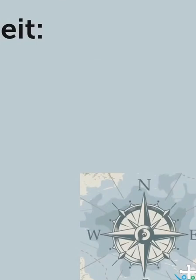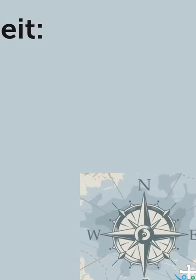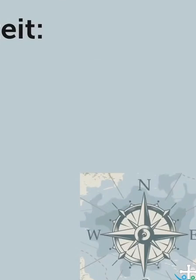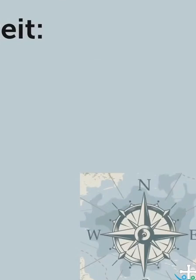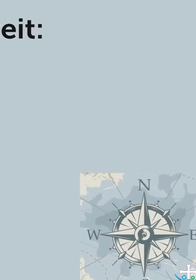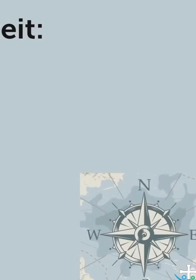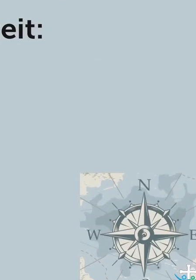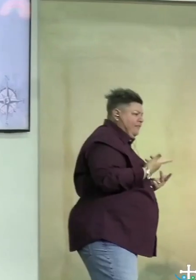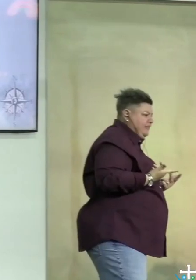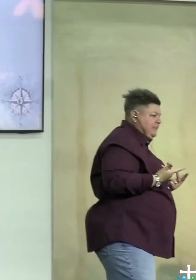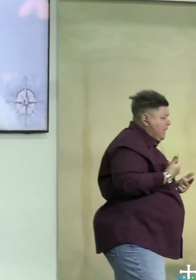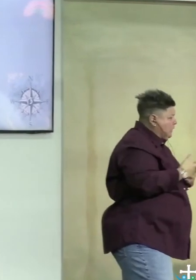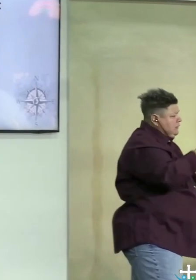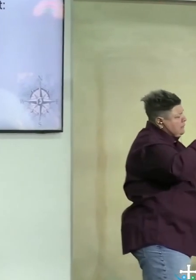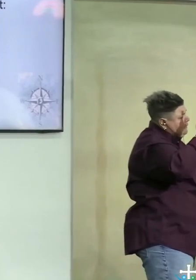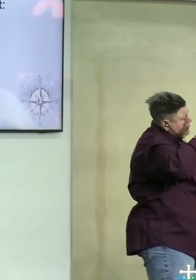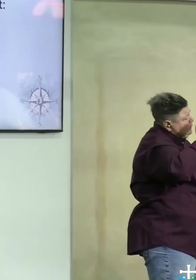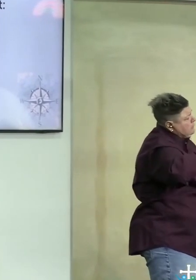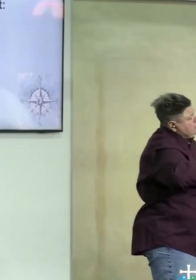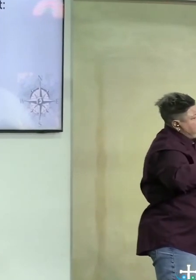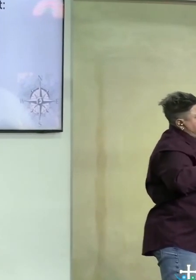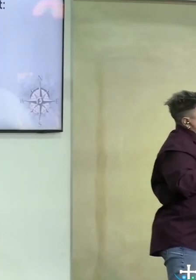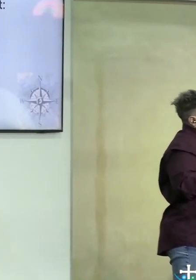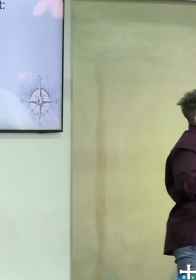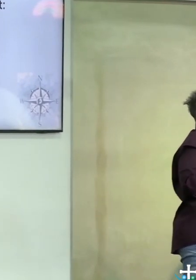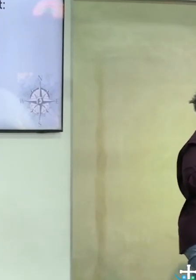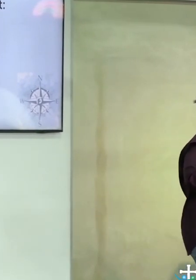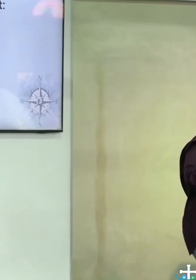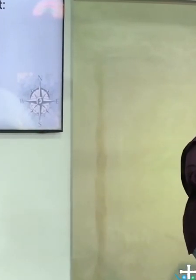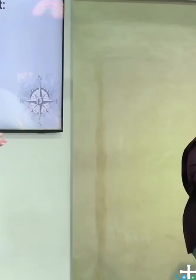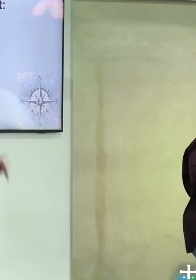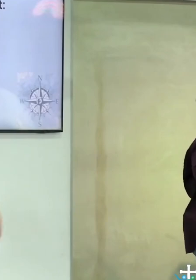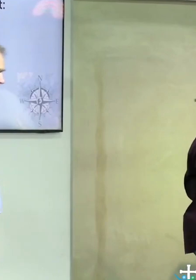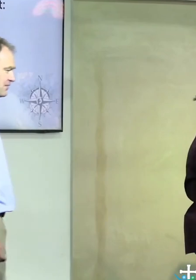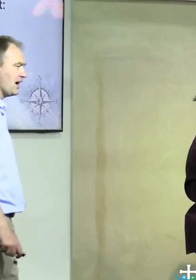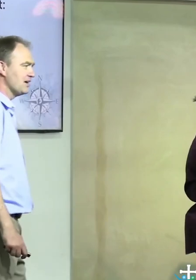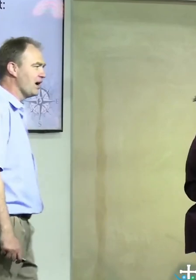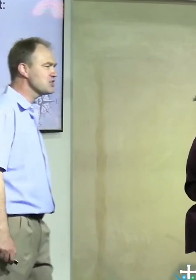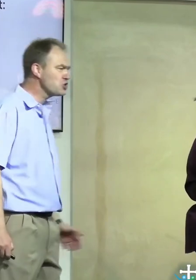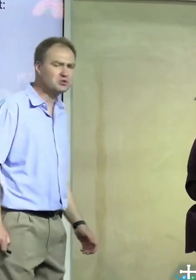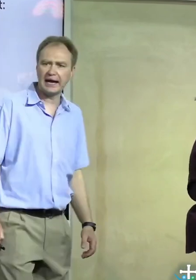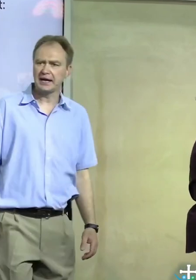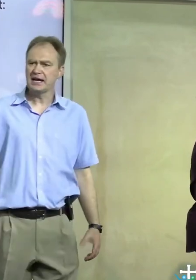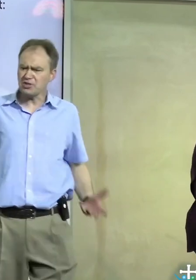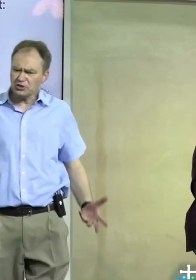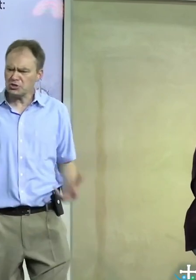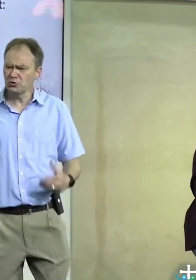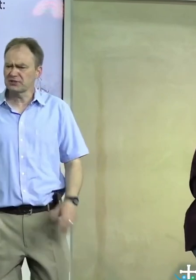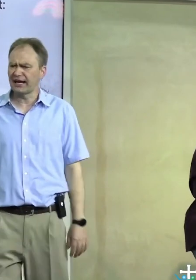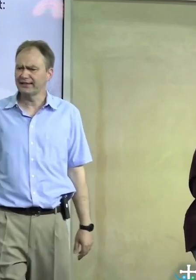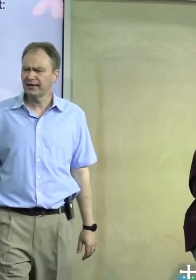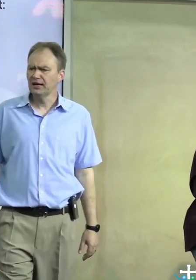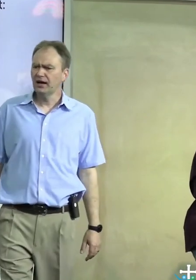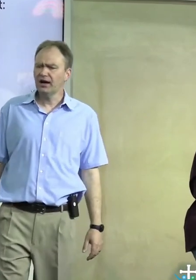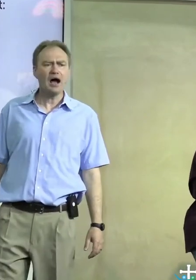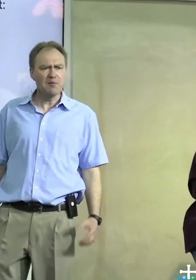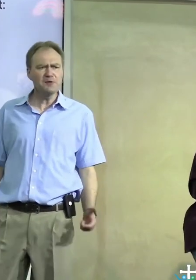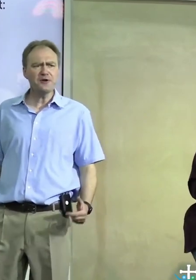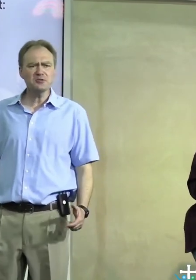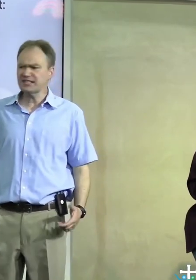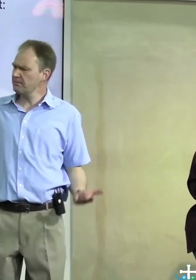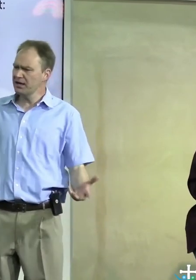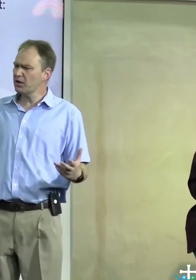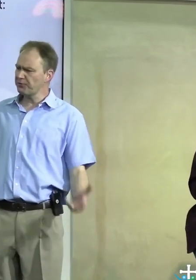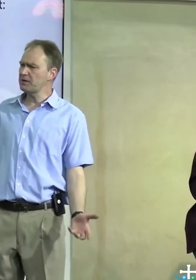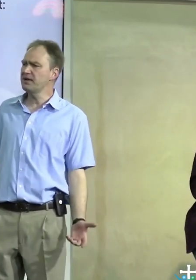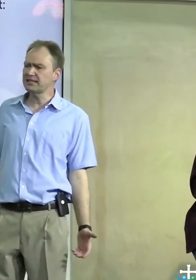Gesondheid. Op my notas was geld eerste. Ek dink jou raamwerk het dalk geld tweede daar, maar gesondheid. Is jou gesondheid? Almal